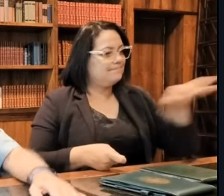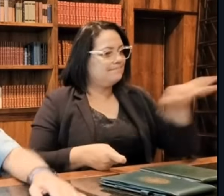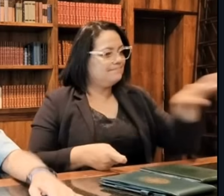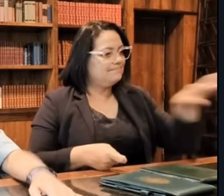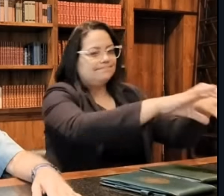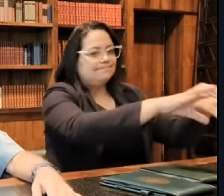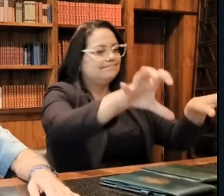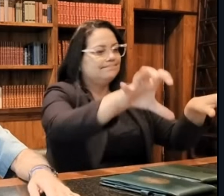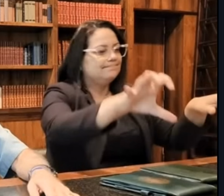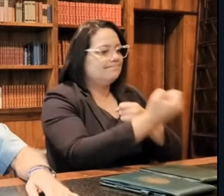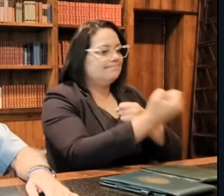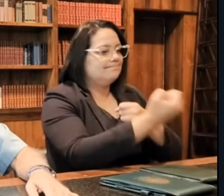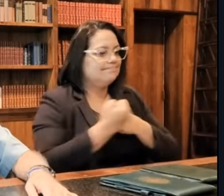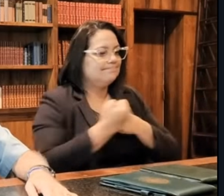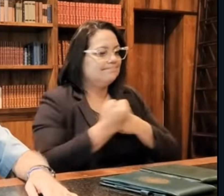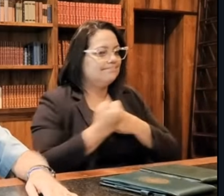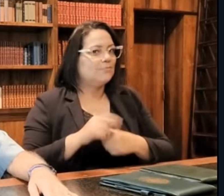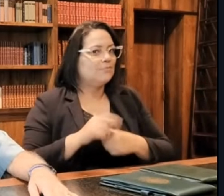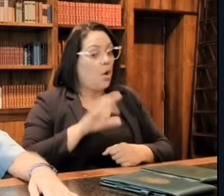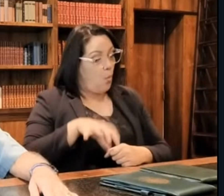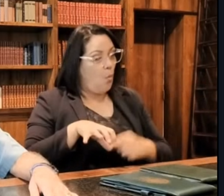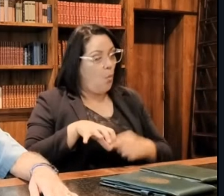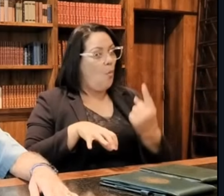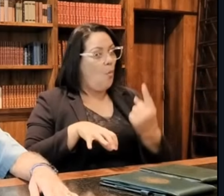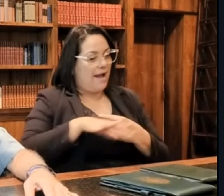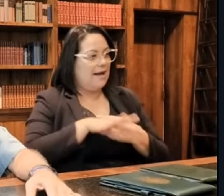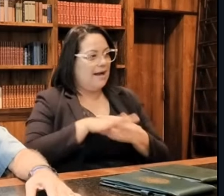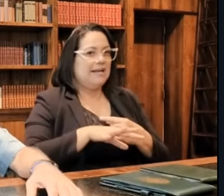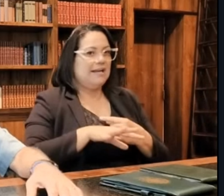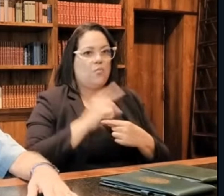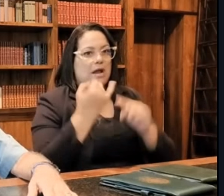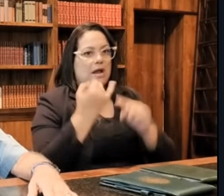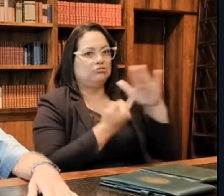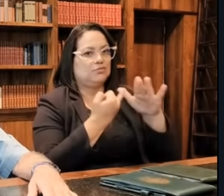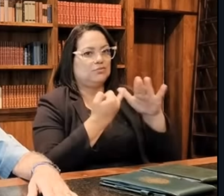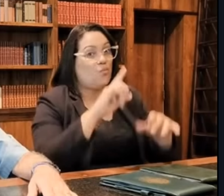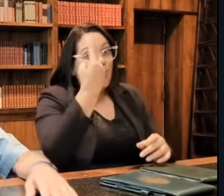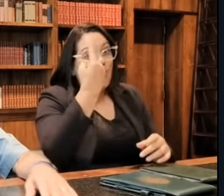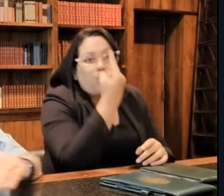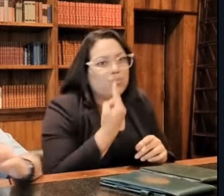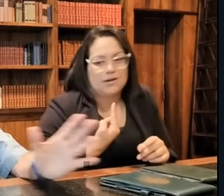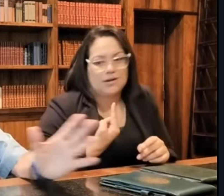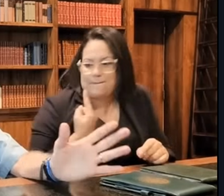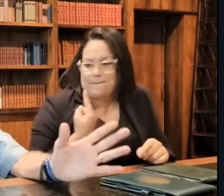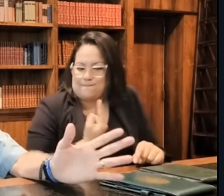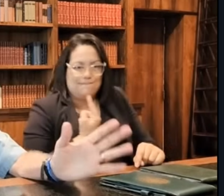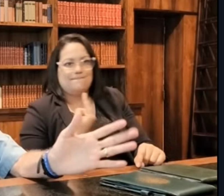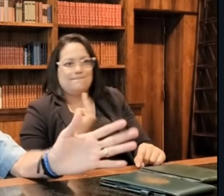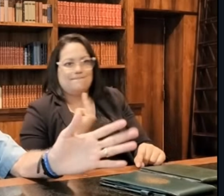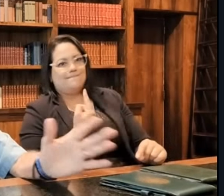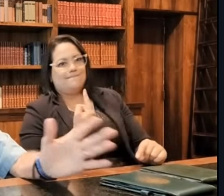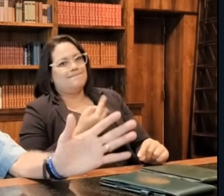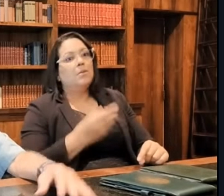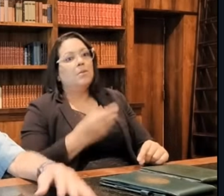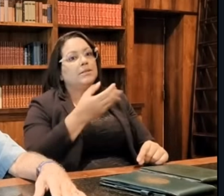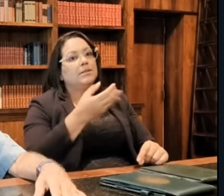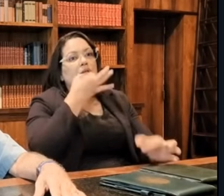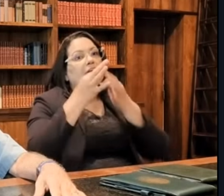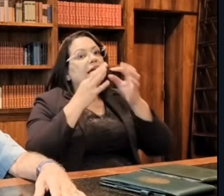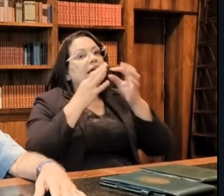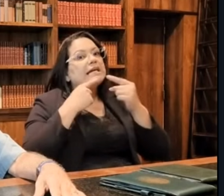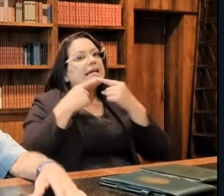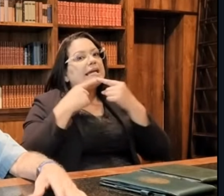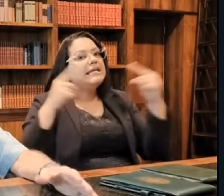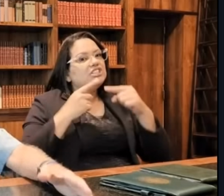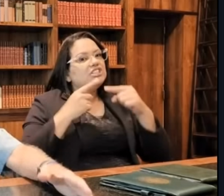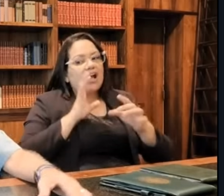gente, e não apenas um setor, uma instituição, como a gente vê muitas críticas que acontecem,